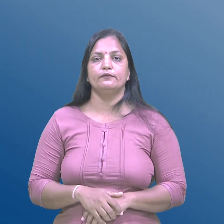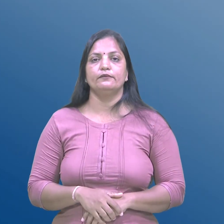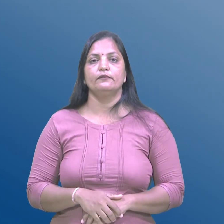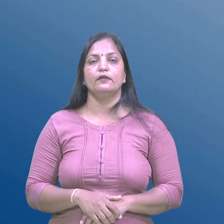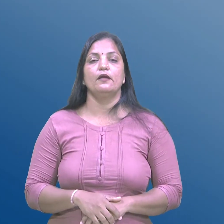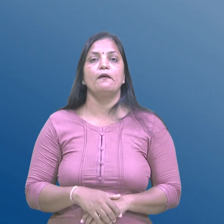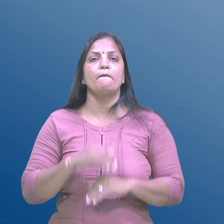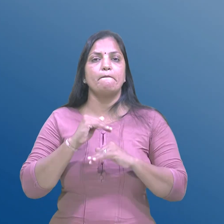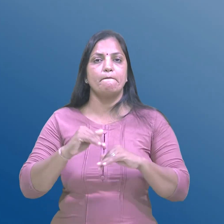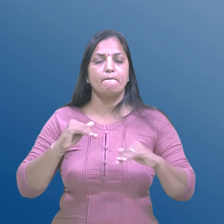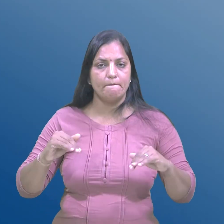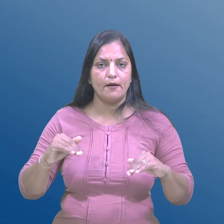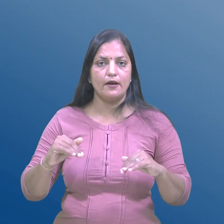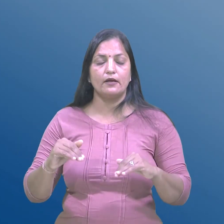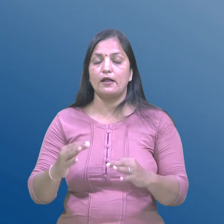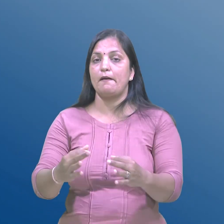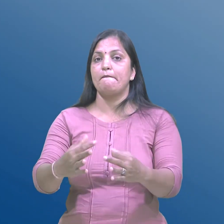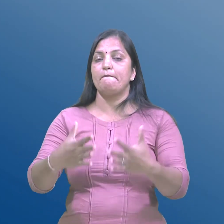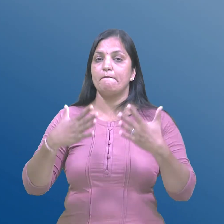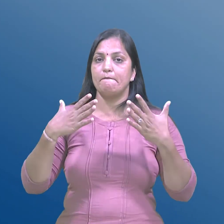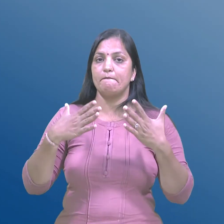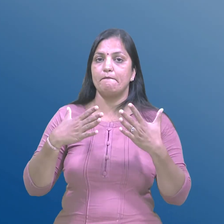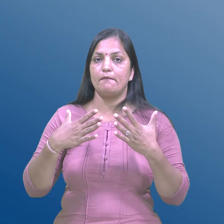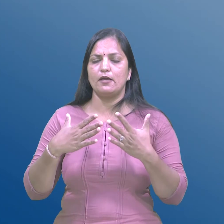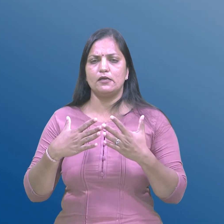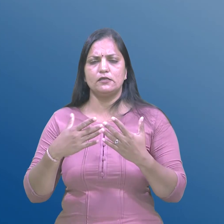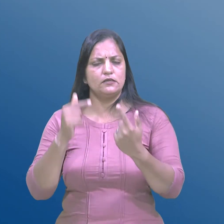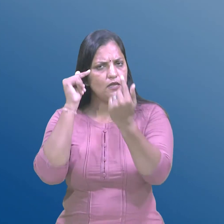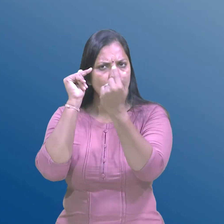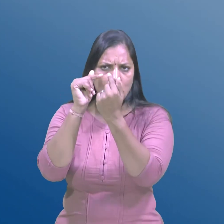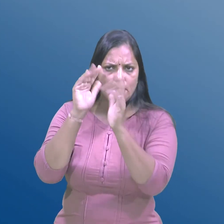બાળકના શ્રેષ્ઠ હિતમાં જો તેમ કરવું જરૂરી જણાય તો.